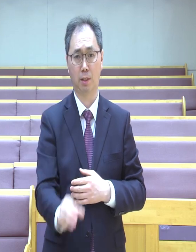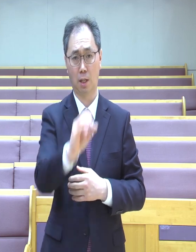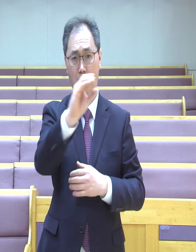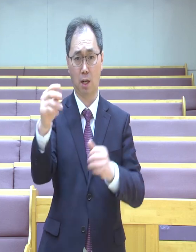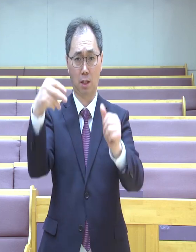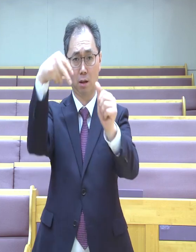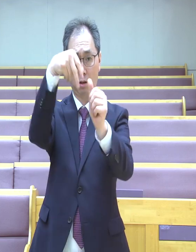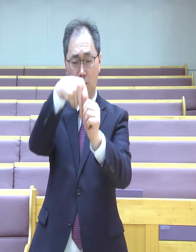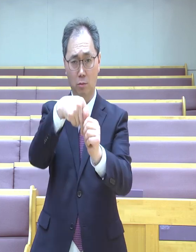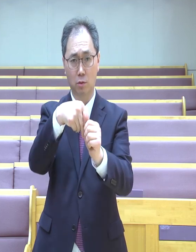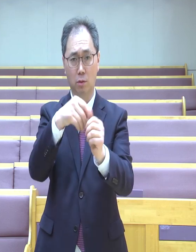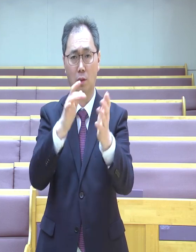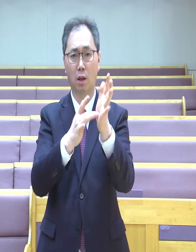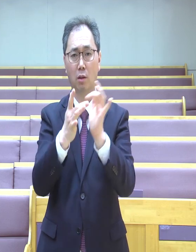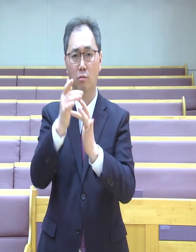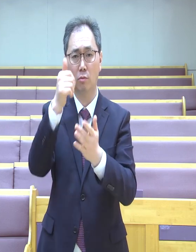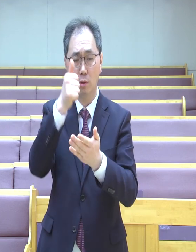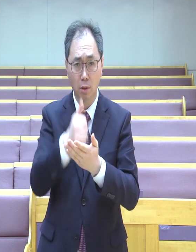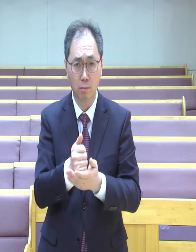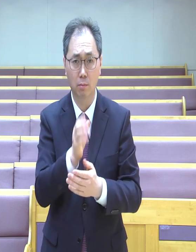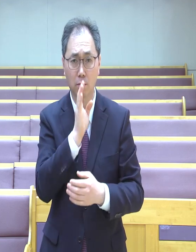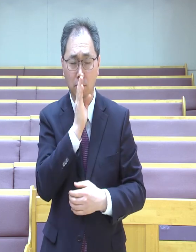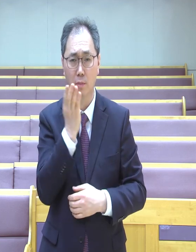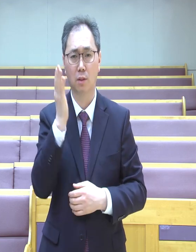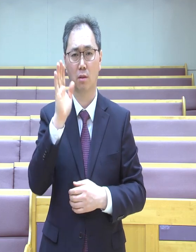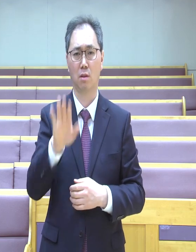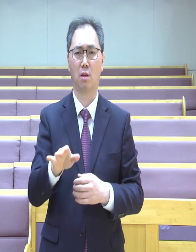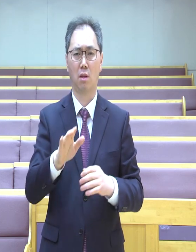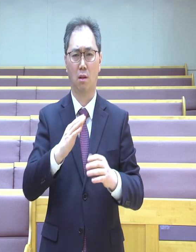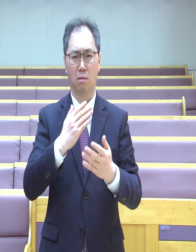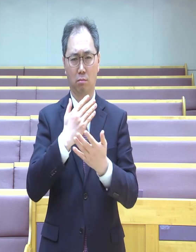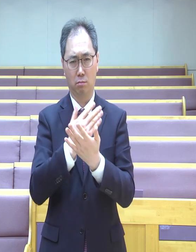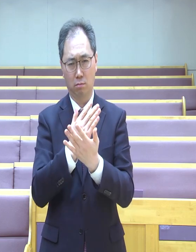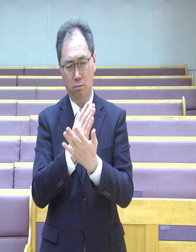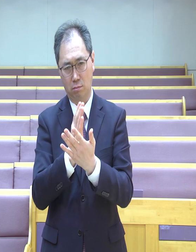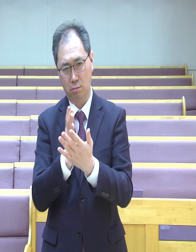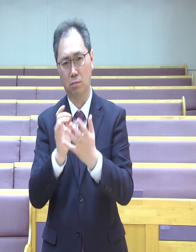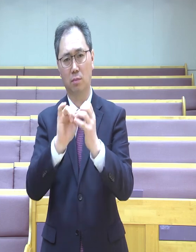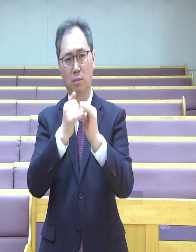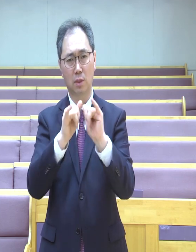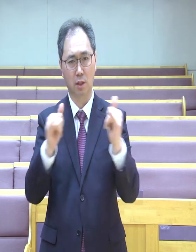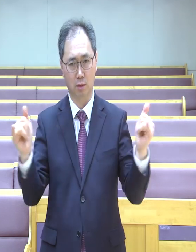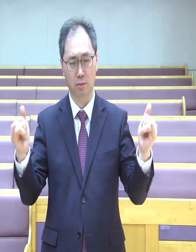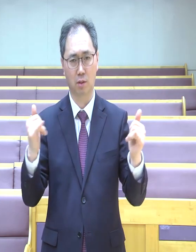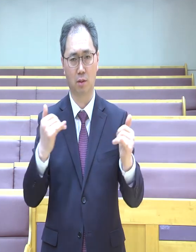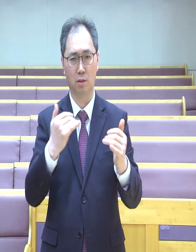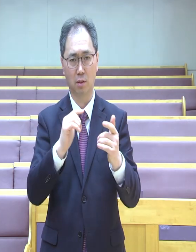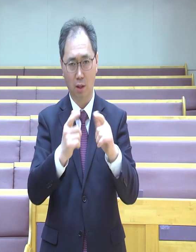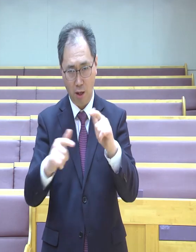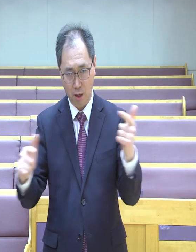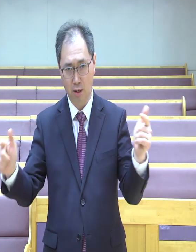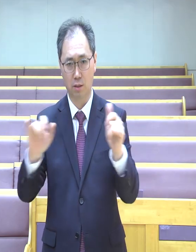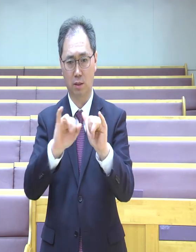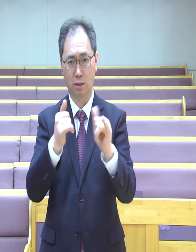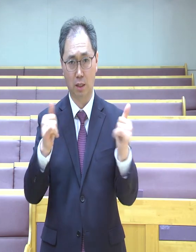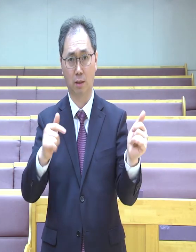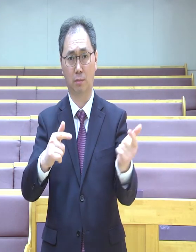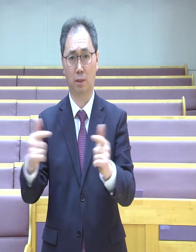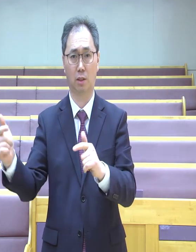십자가를 진 분은 예수님 한 분이시지만 이렇게 다양한 부류의 사람들이 십자가